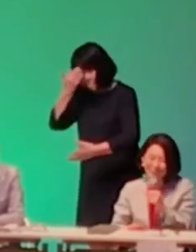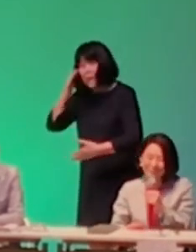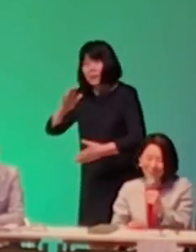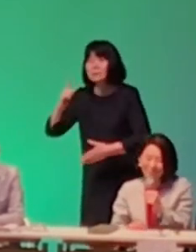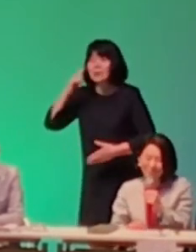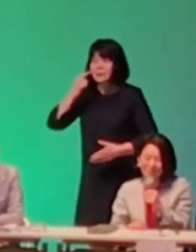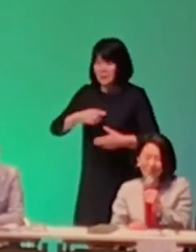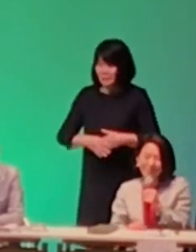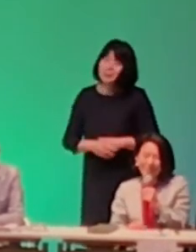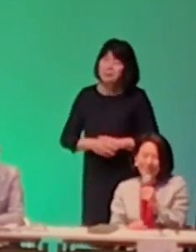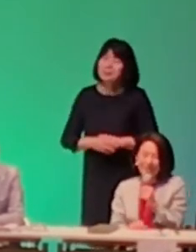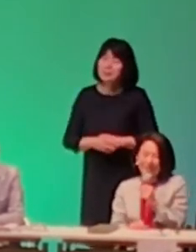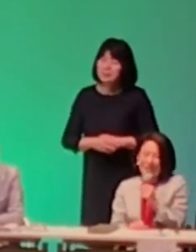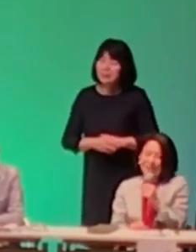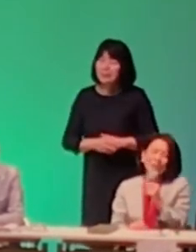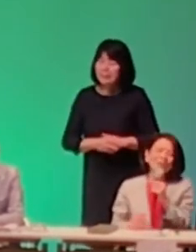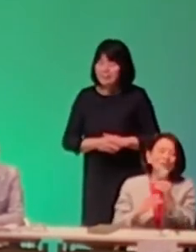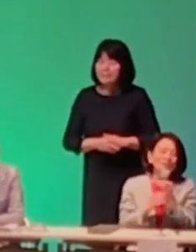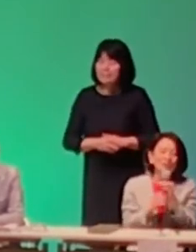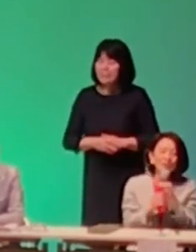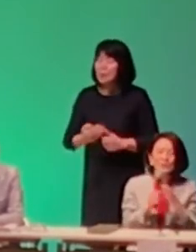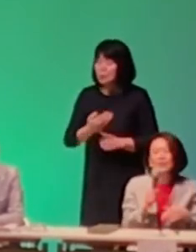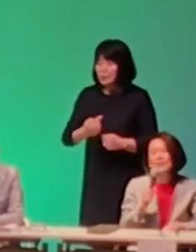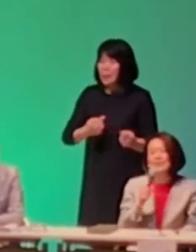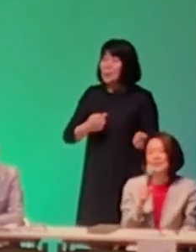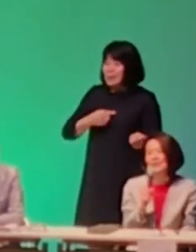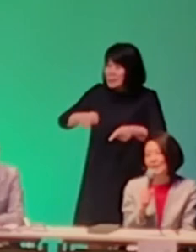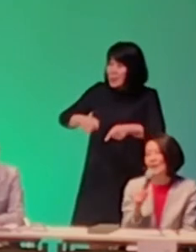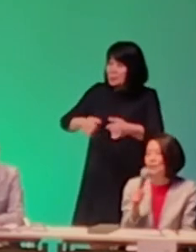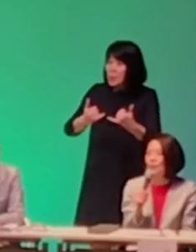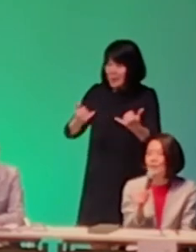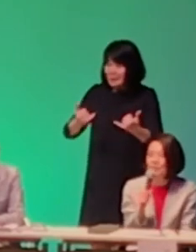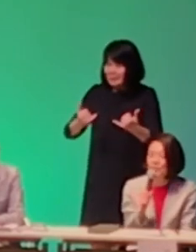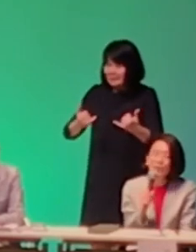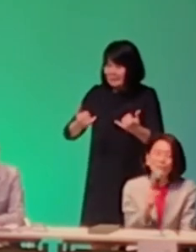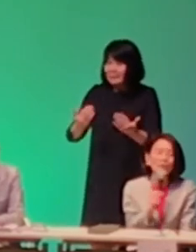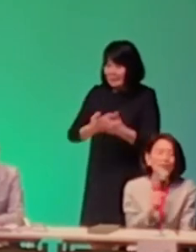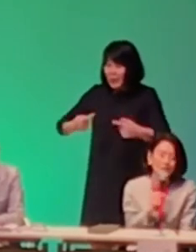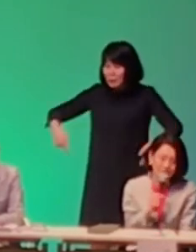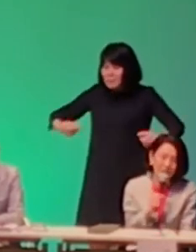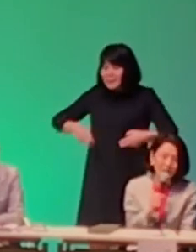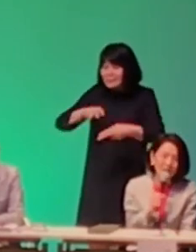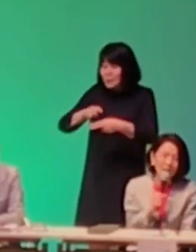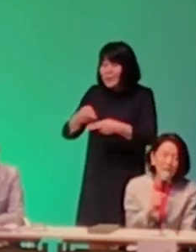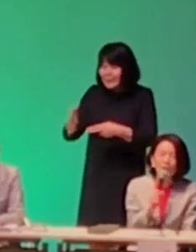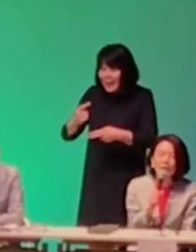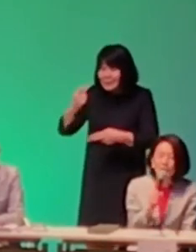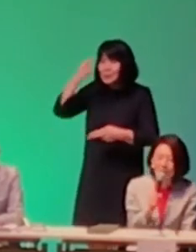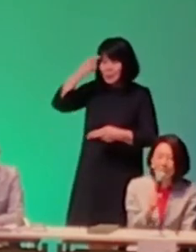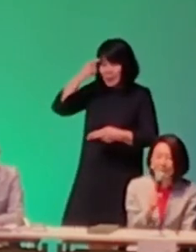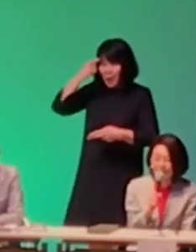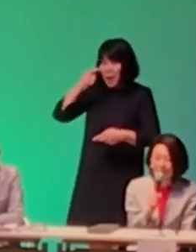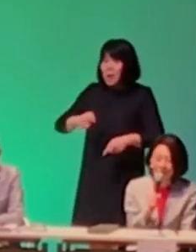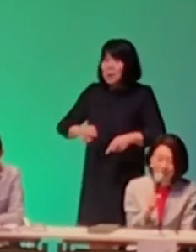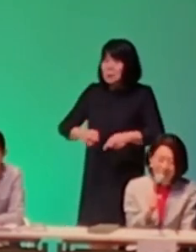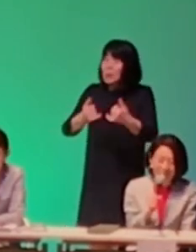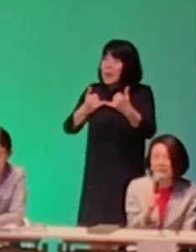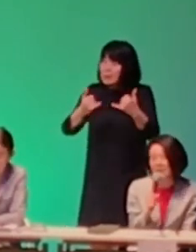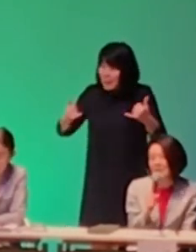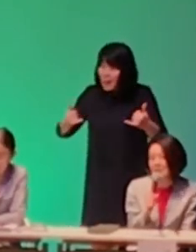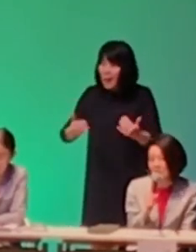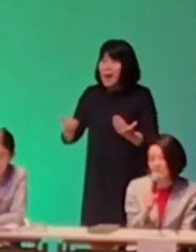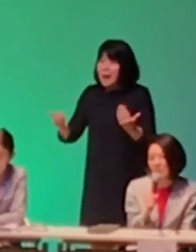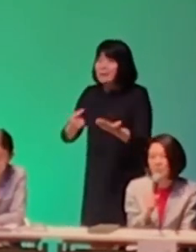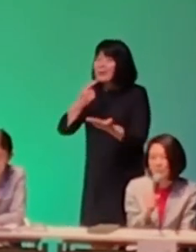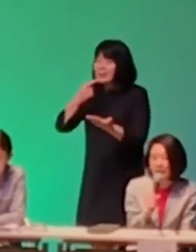感じています。そして私が障害者になってからこれは気づいたことなんですが、障害のある方が